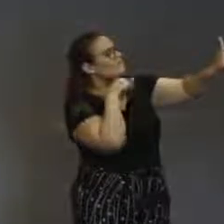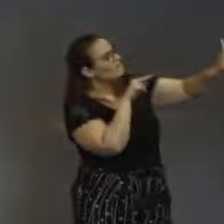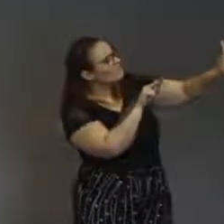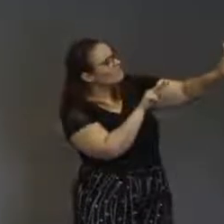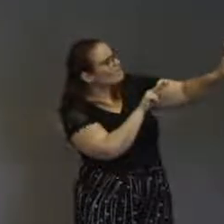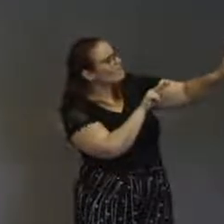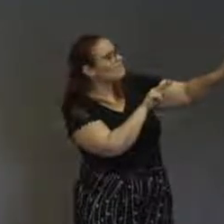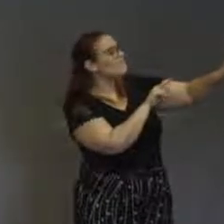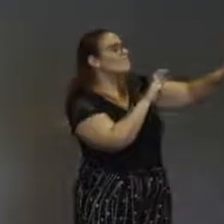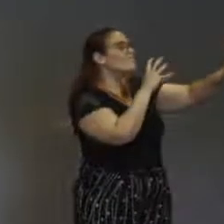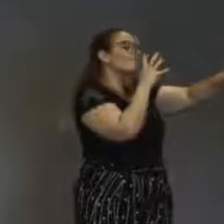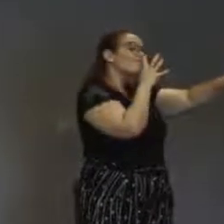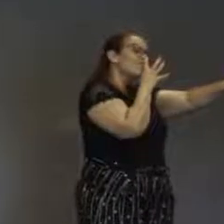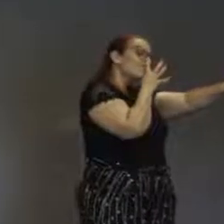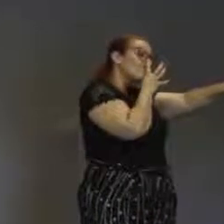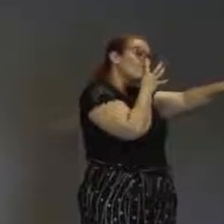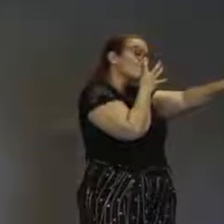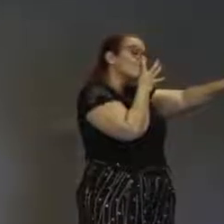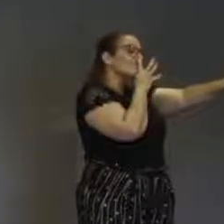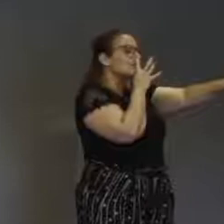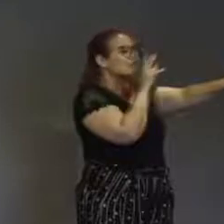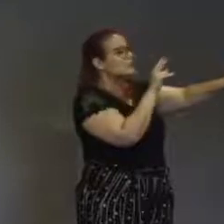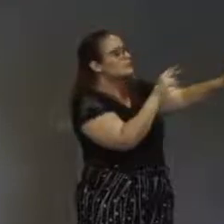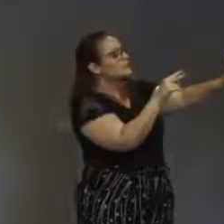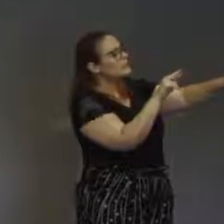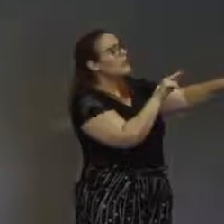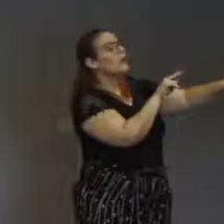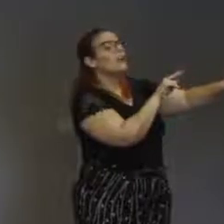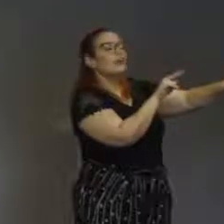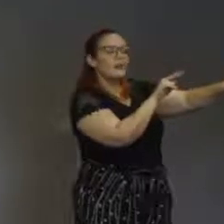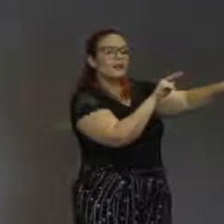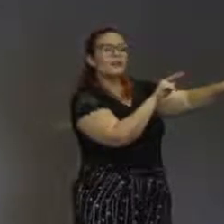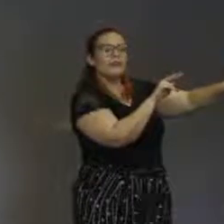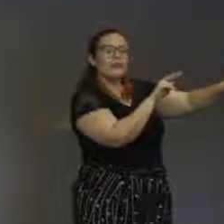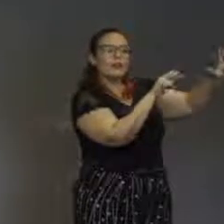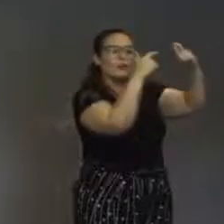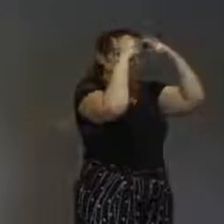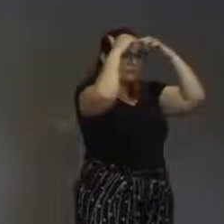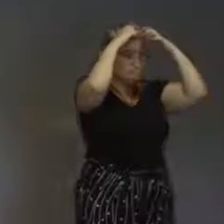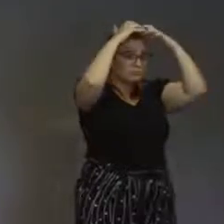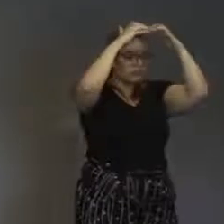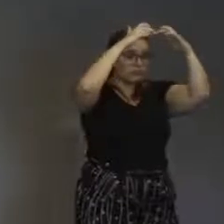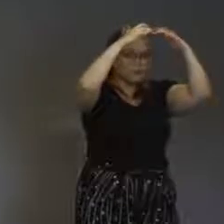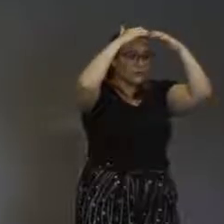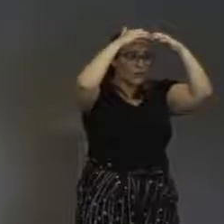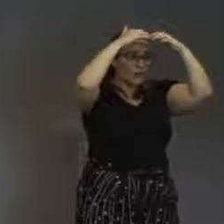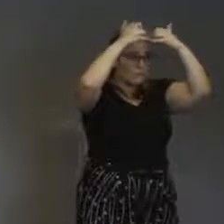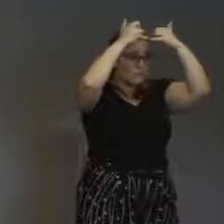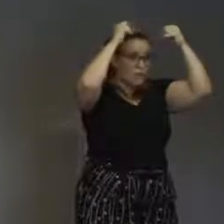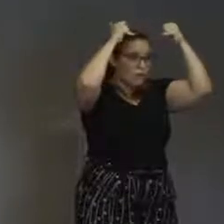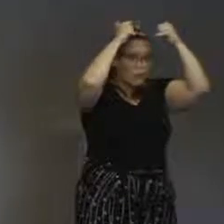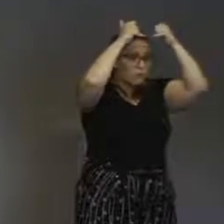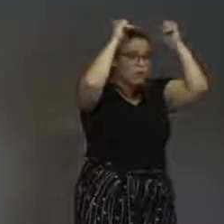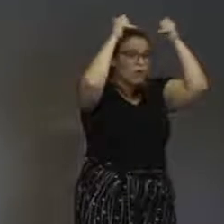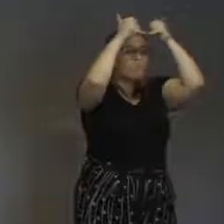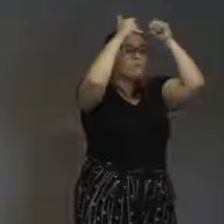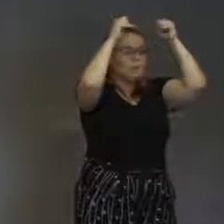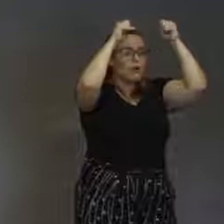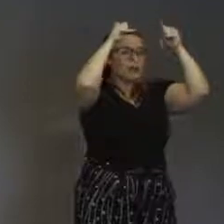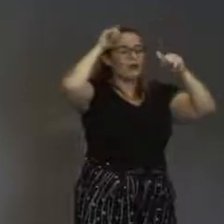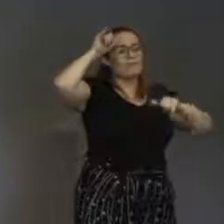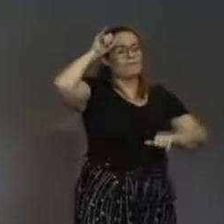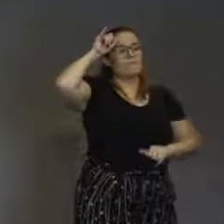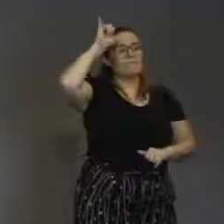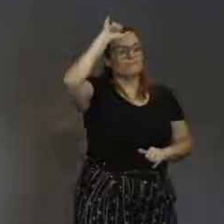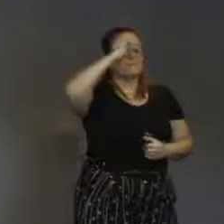parar para contemplar uma obra, inclusive aciona partes neuronais que são responsáveis, inclusive, por combater